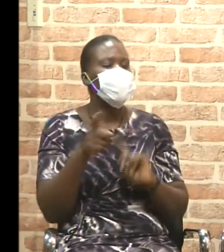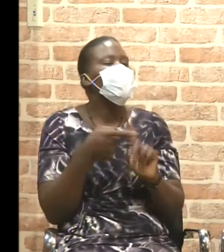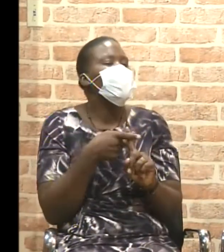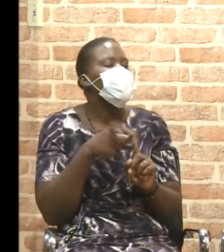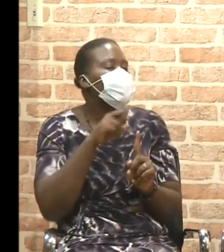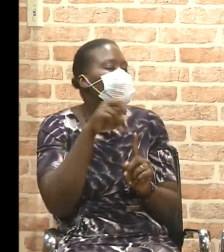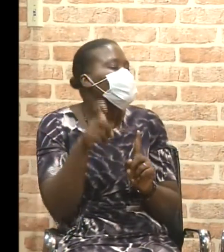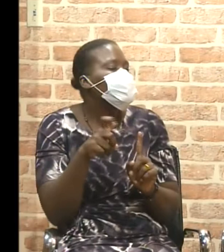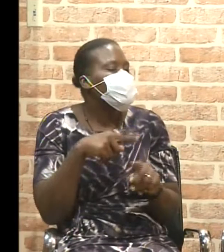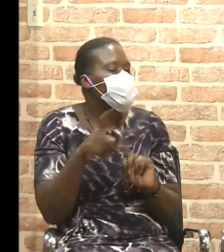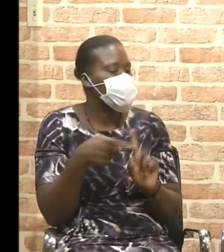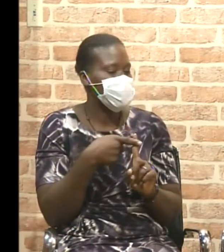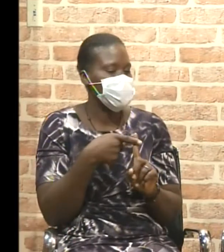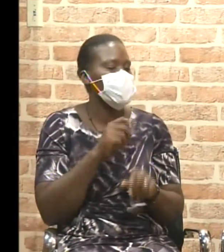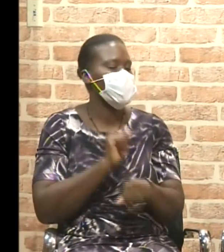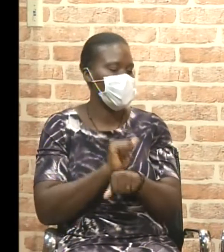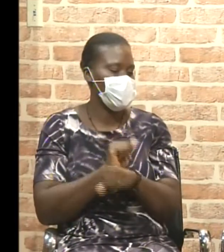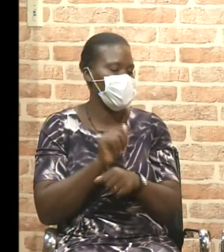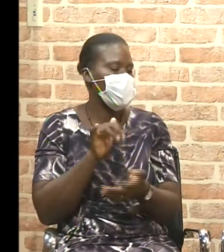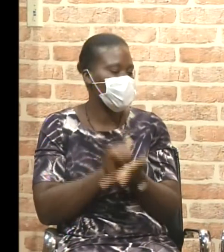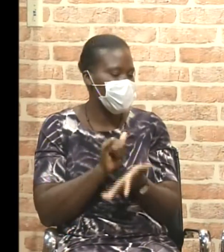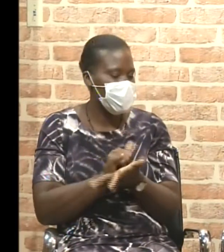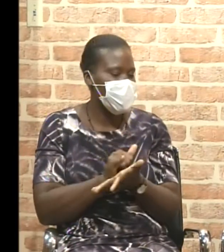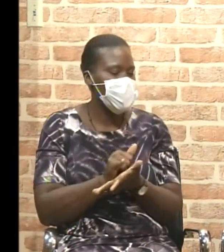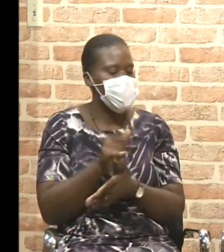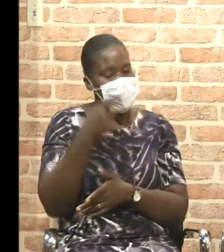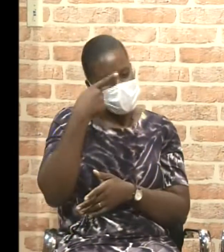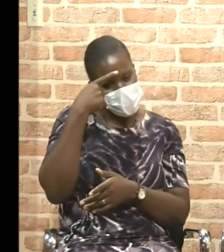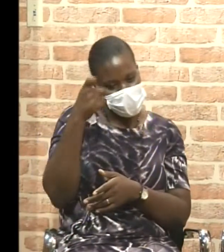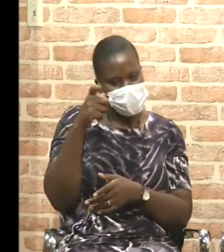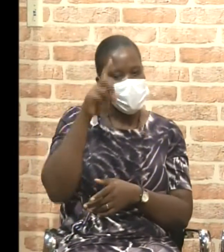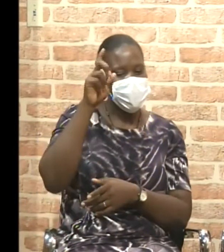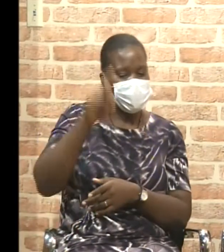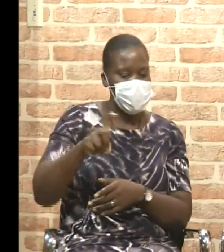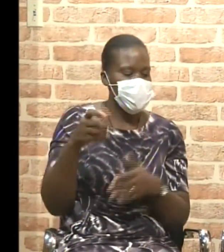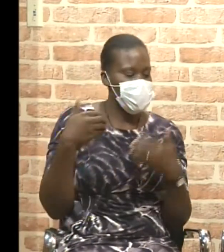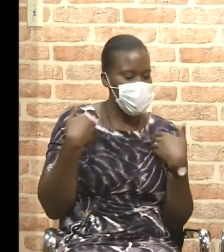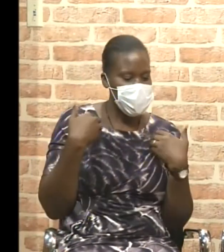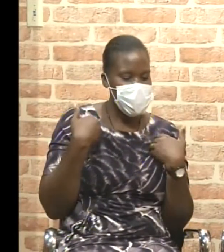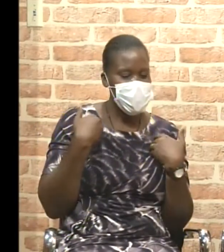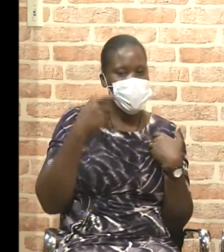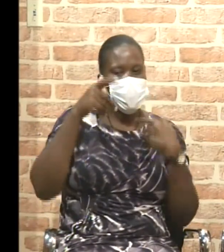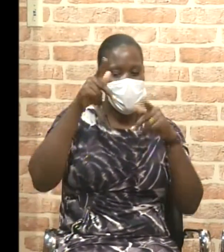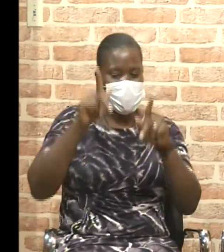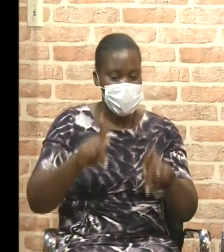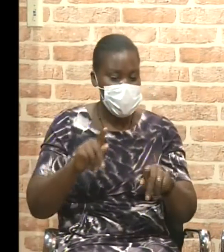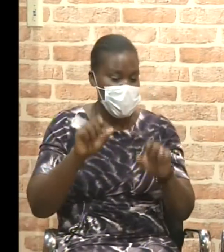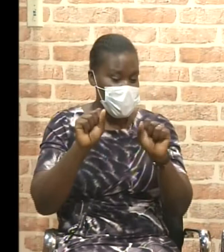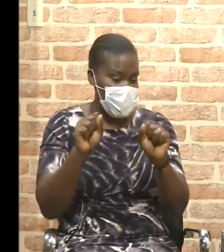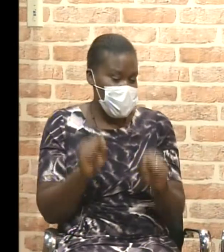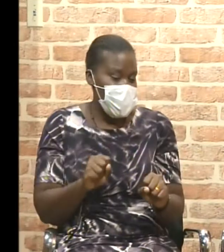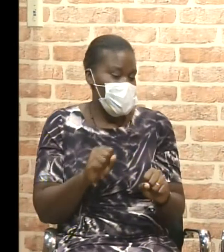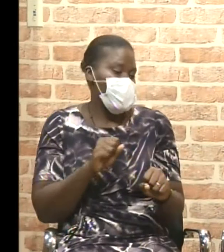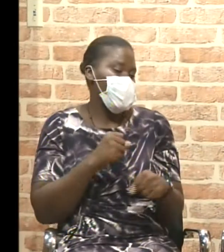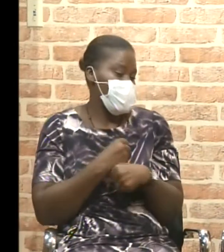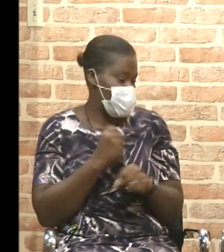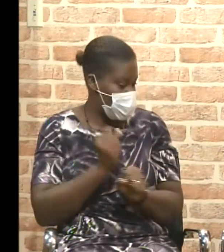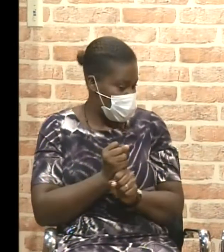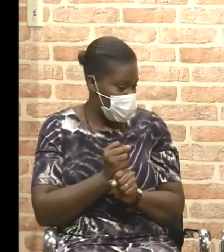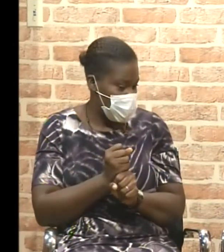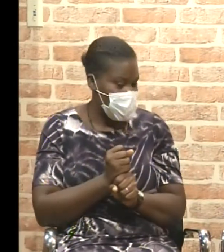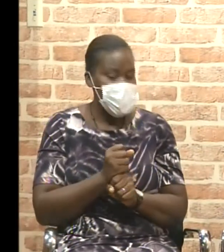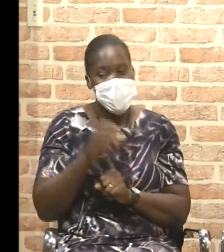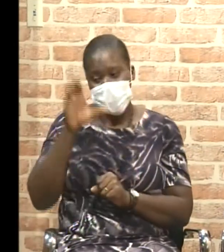Nous travaillons sur lui parce que faut que nous gagnions des gens qui sont capables de faire et nous déjà contacté les gens qui sont handicapés qui